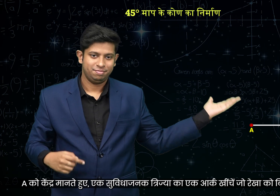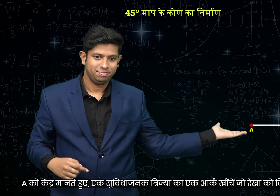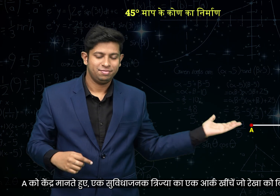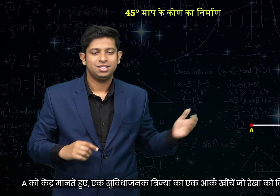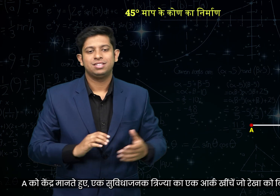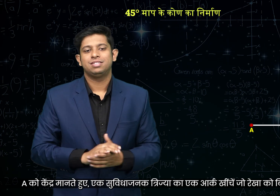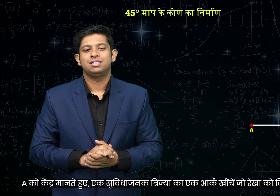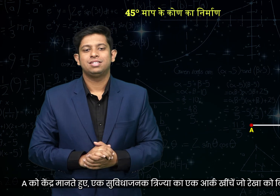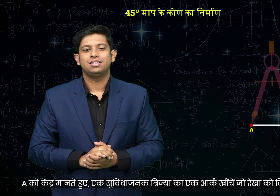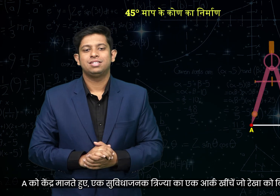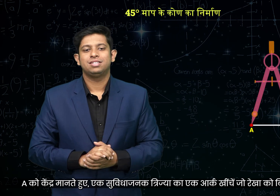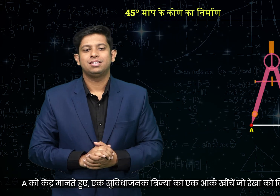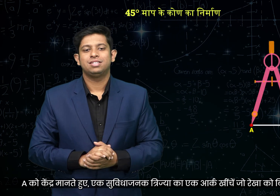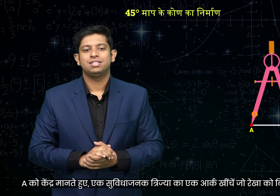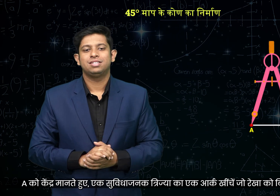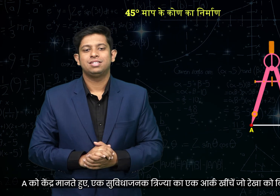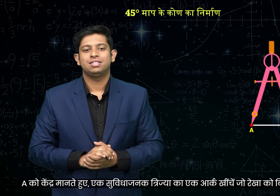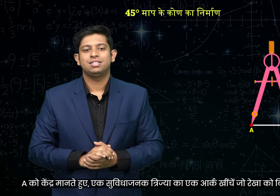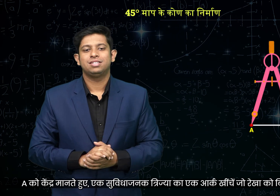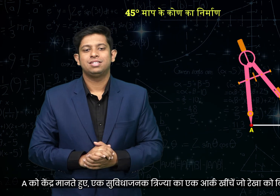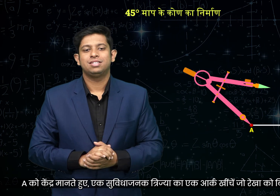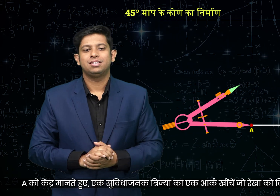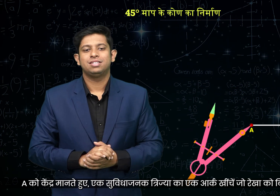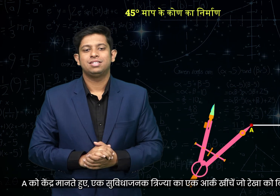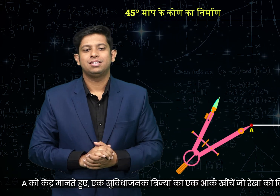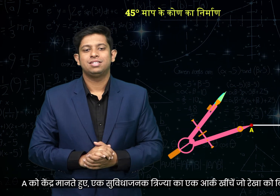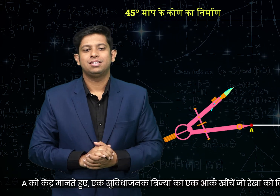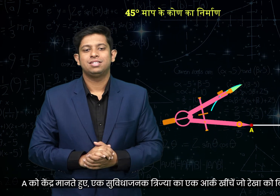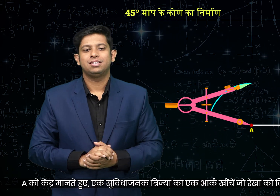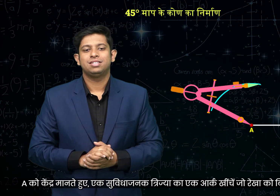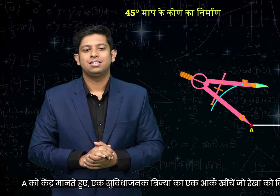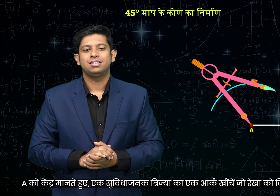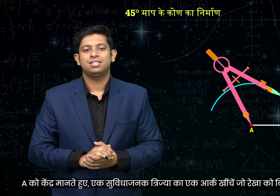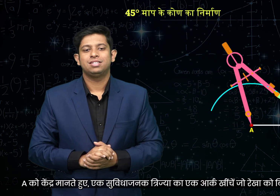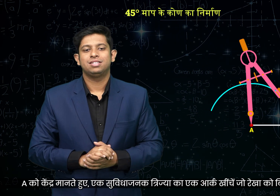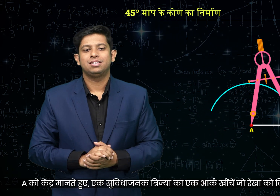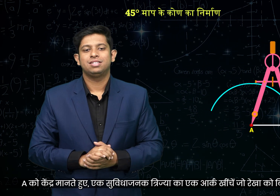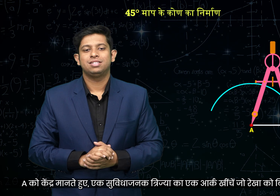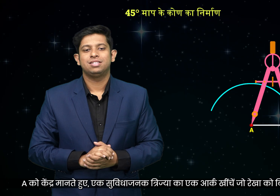आर्क खींचे जो रेखा की बिंदु B पर काटता है।